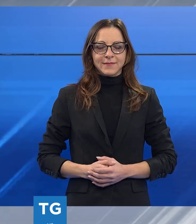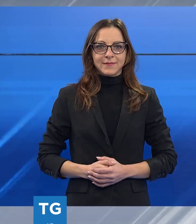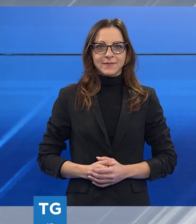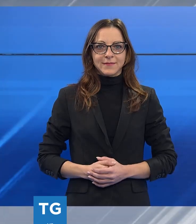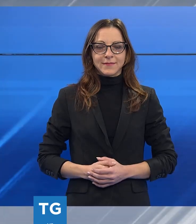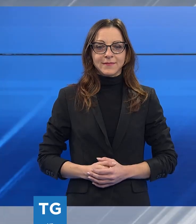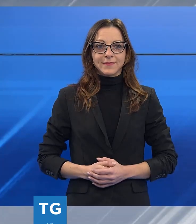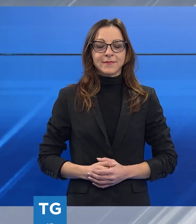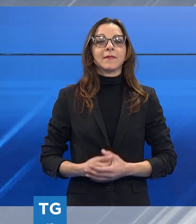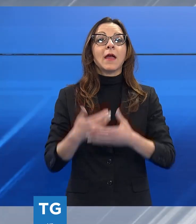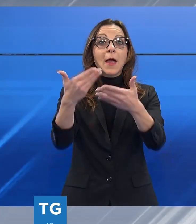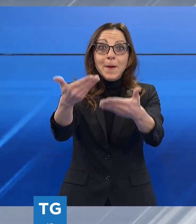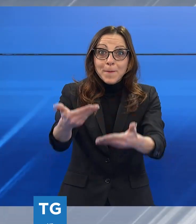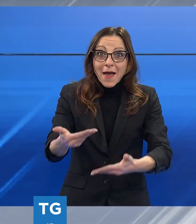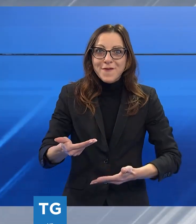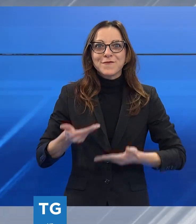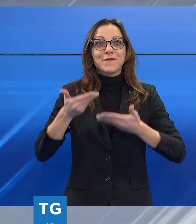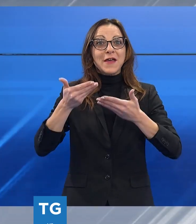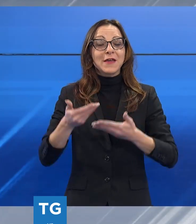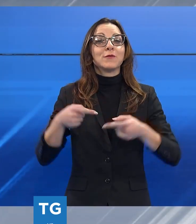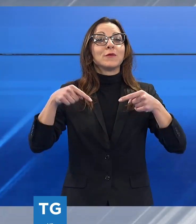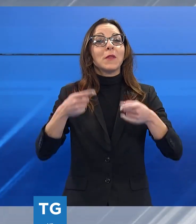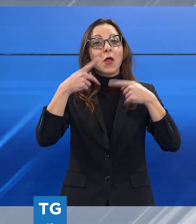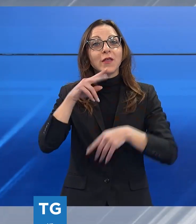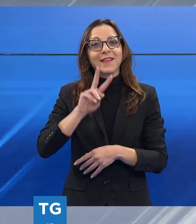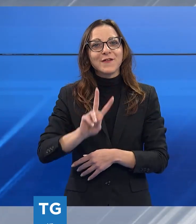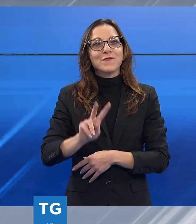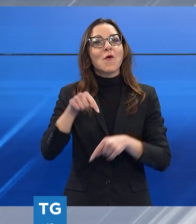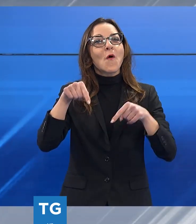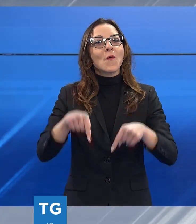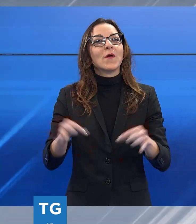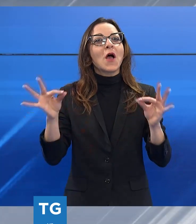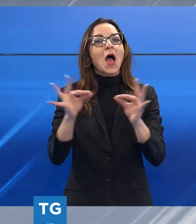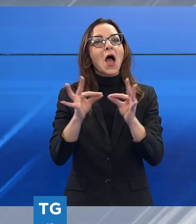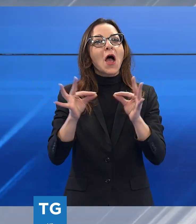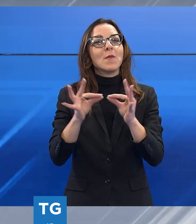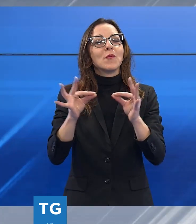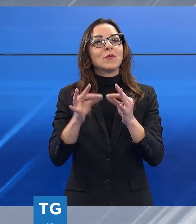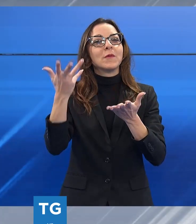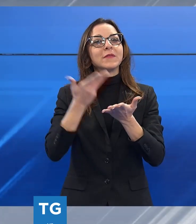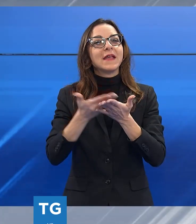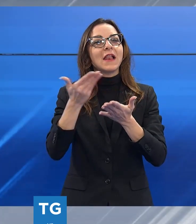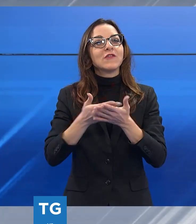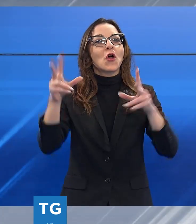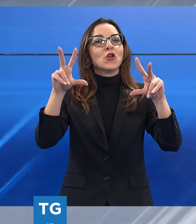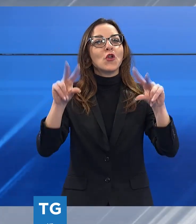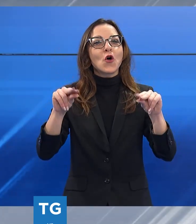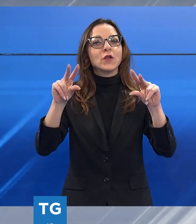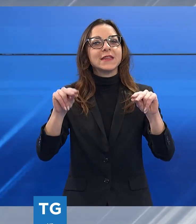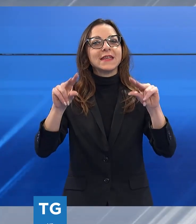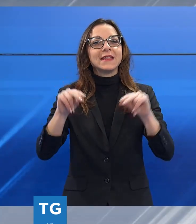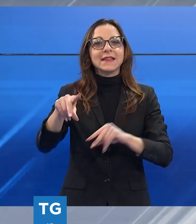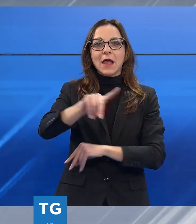Ben trovati spettatrici e spettatori di NoiTV, questa è l'edizione del nostro TG con le notizie